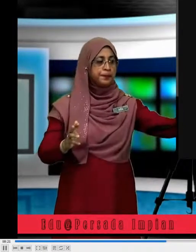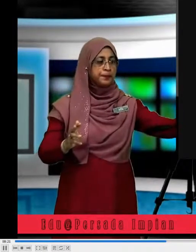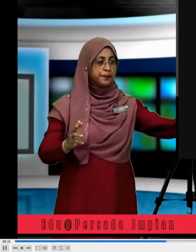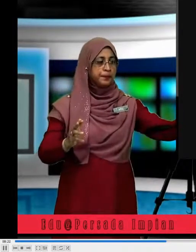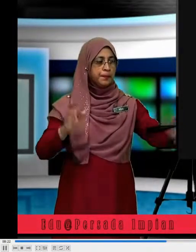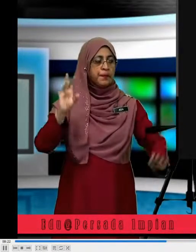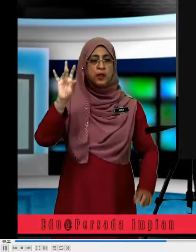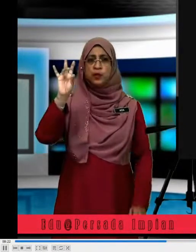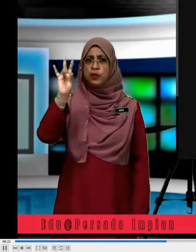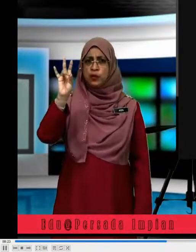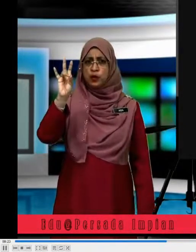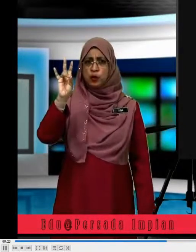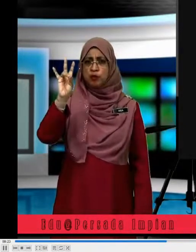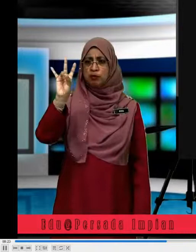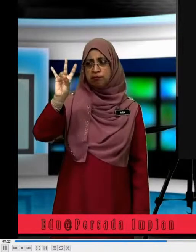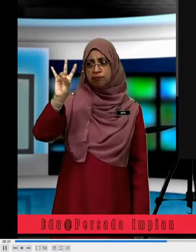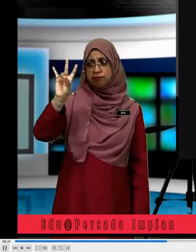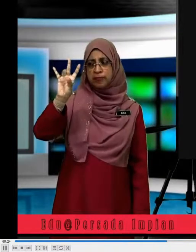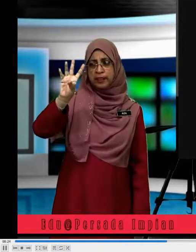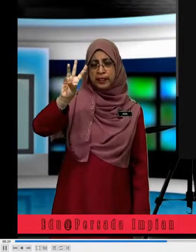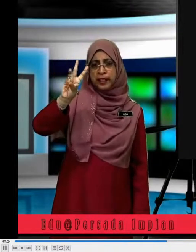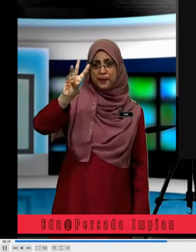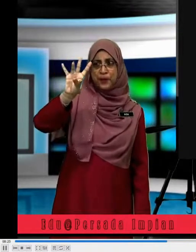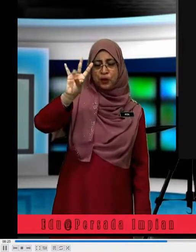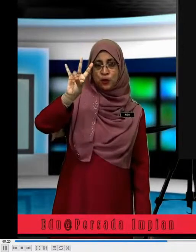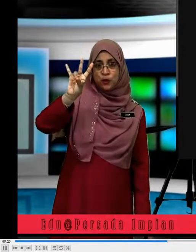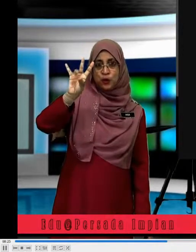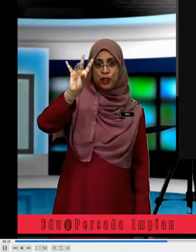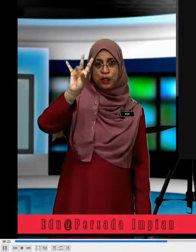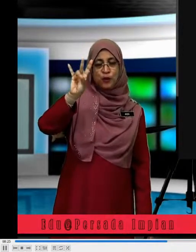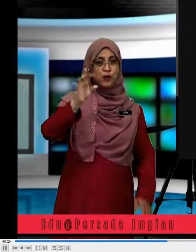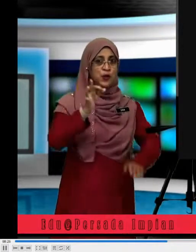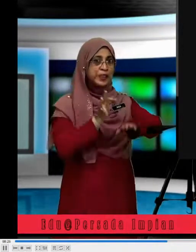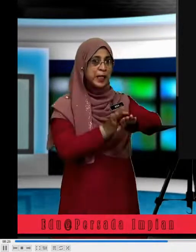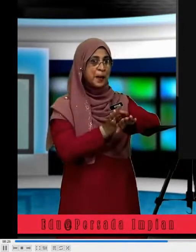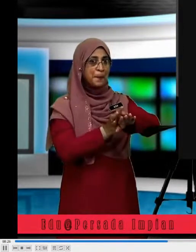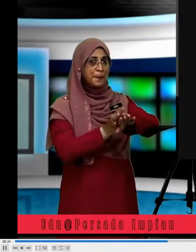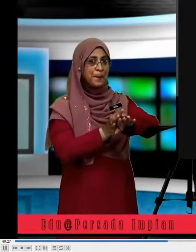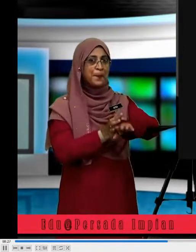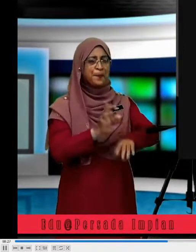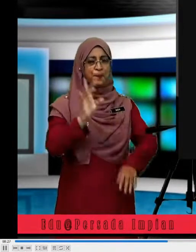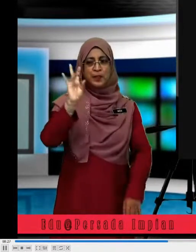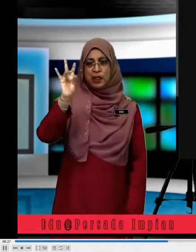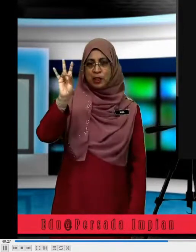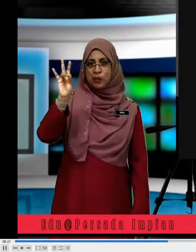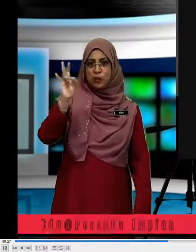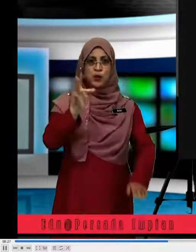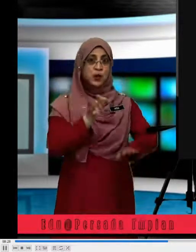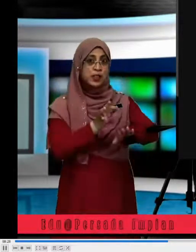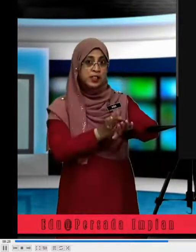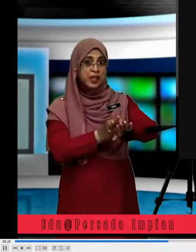Hai 7677 07.00